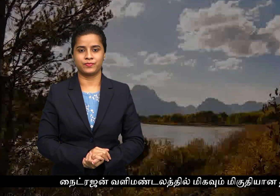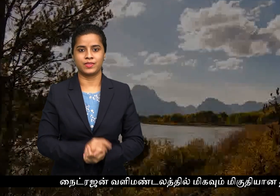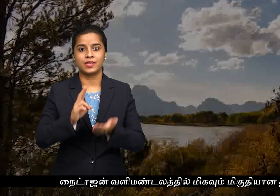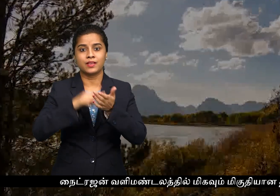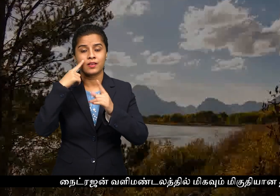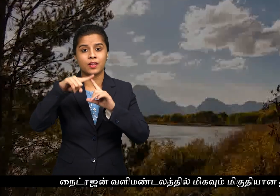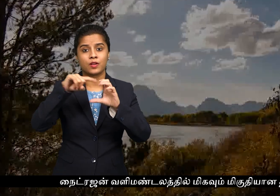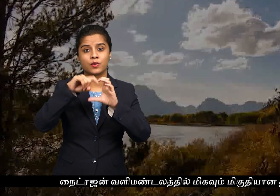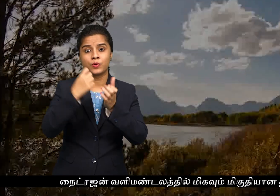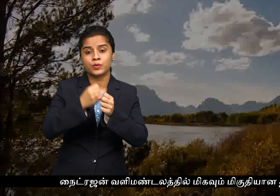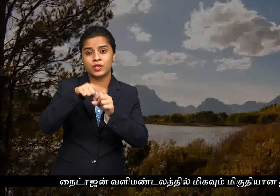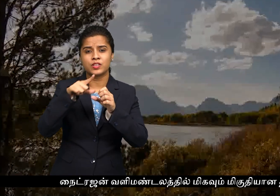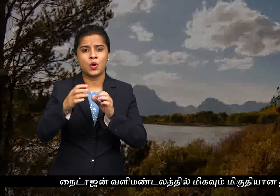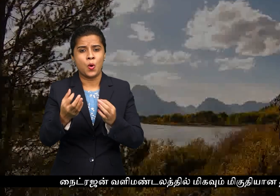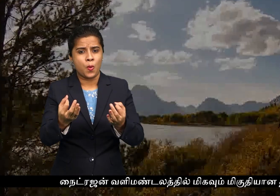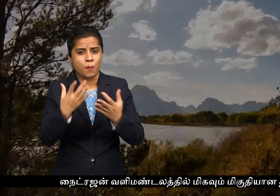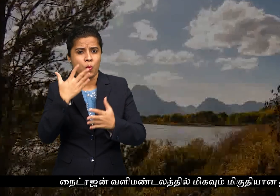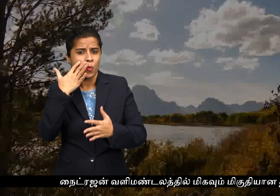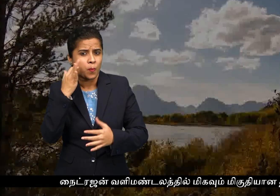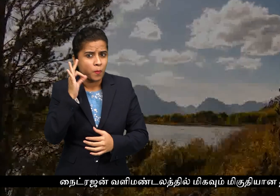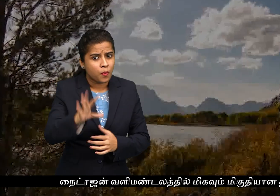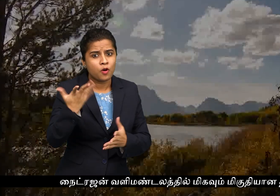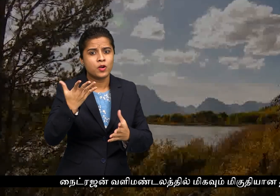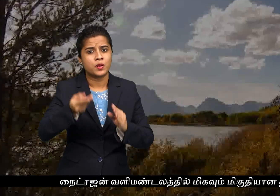நைட்ரஜன் வளிமண்டலத்தில் மிகவும் மிகுதியான தனிமமாகும்,